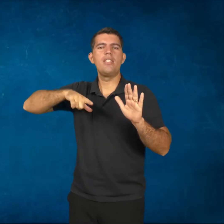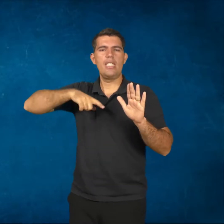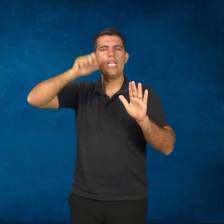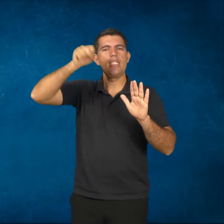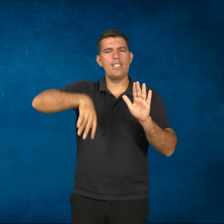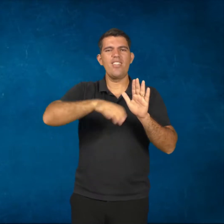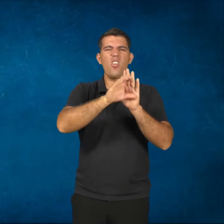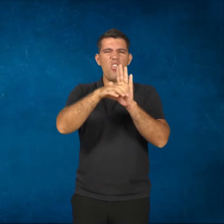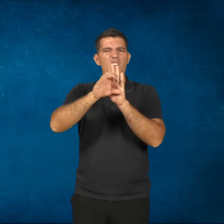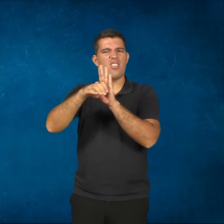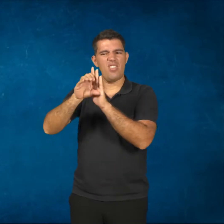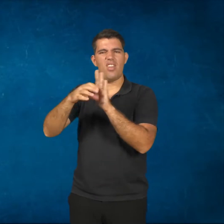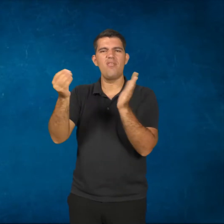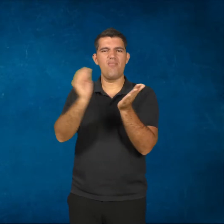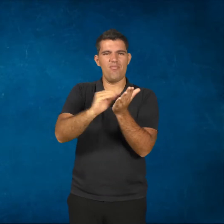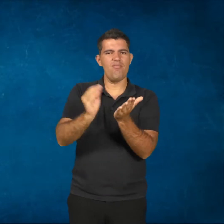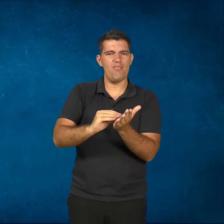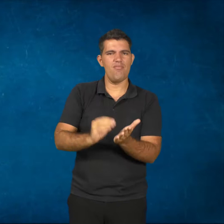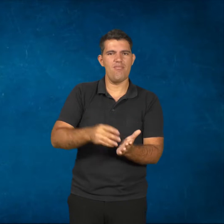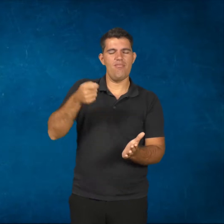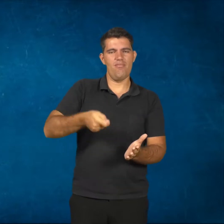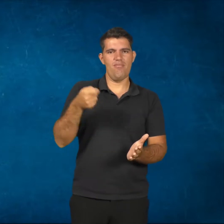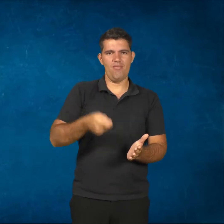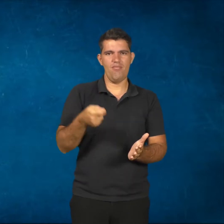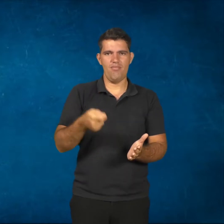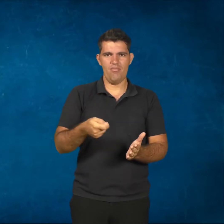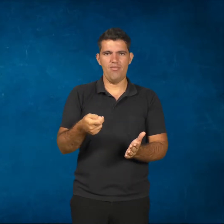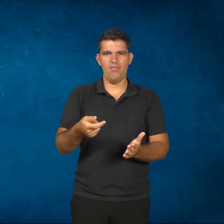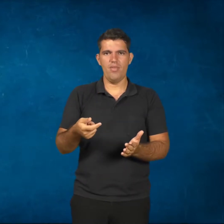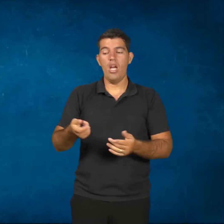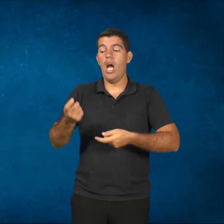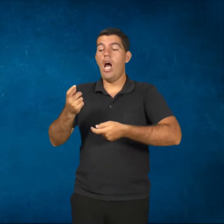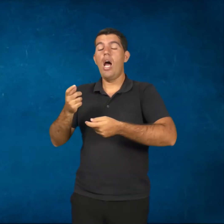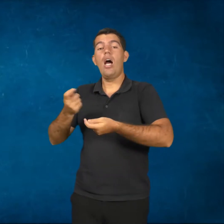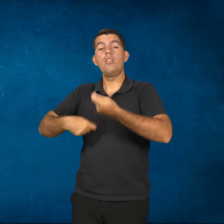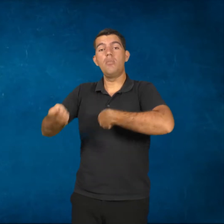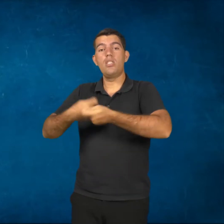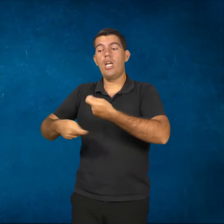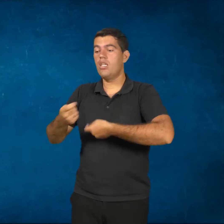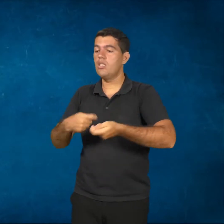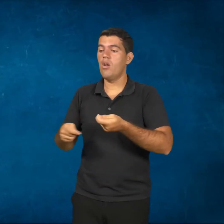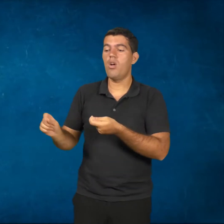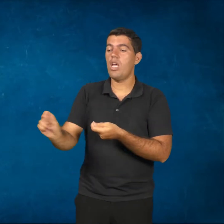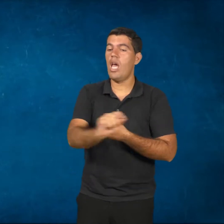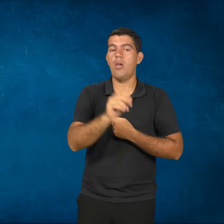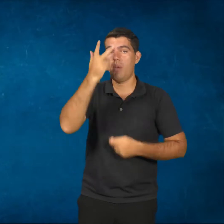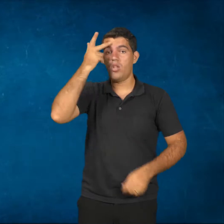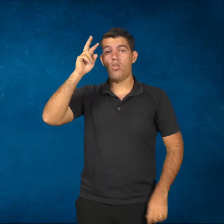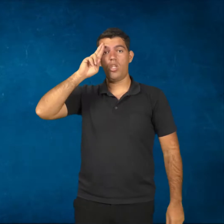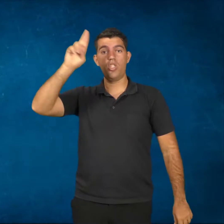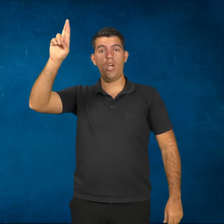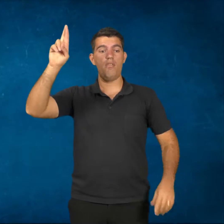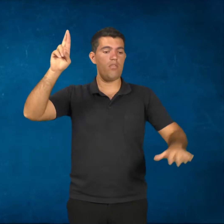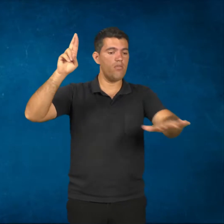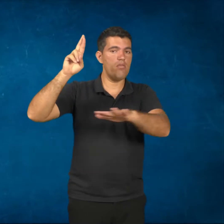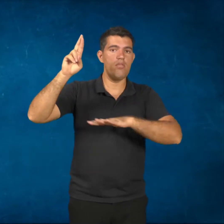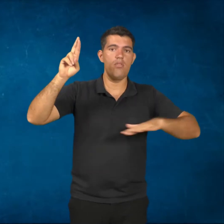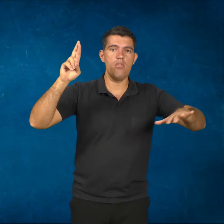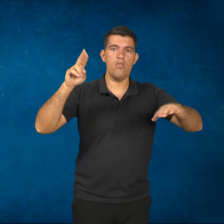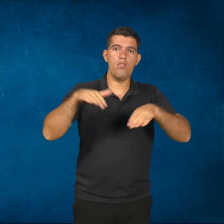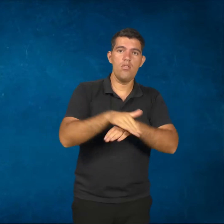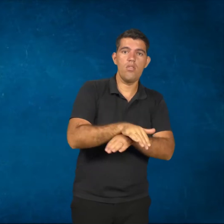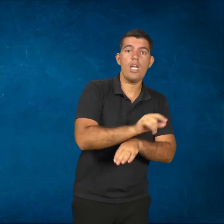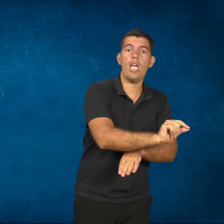sofrendo a consequência desse autoritarismo. Falou administração, quem administra alguém? Quem é o administrador? E quem são os administrados?